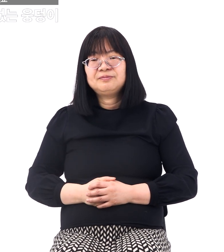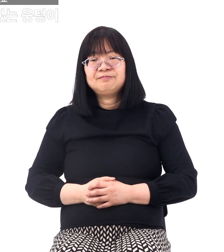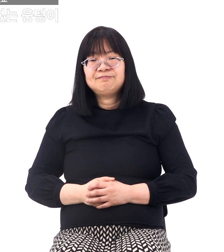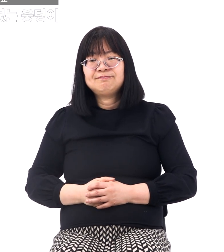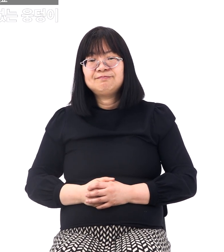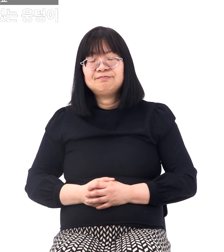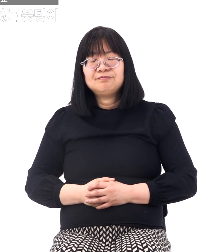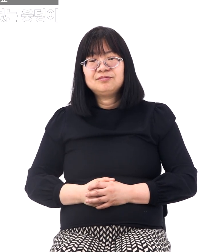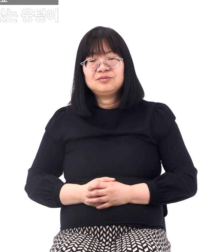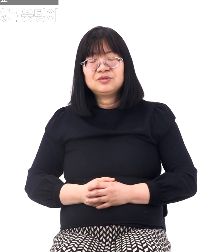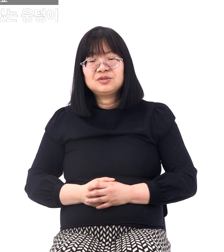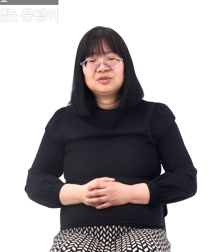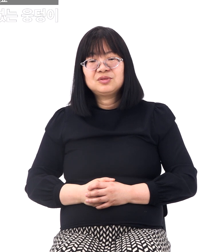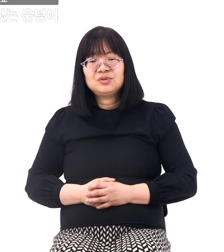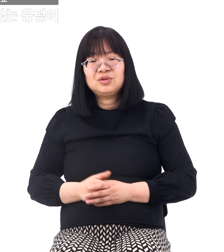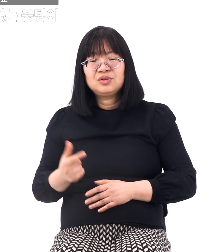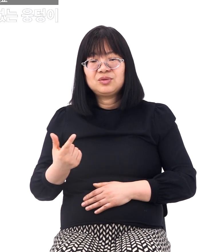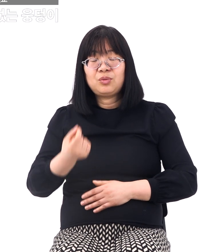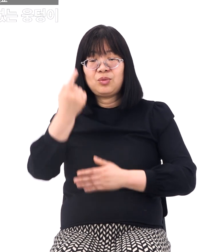임마누엘